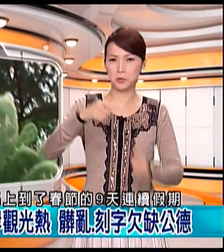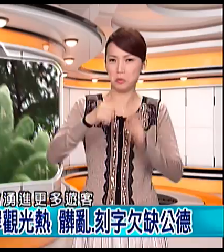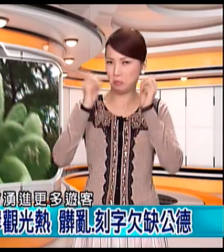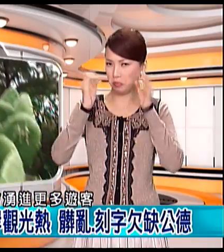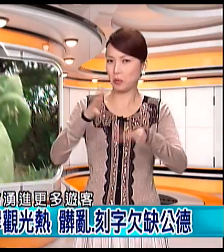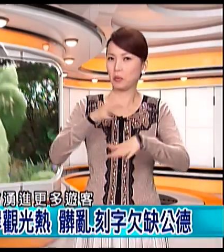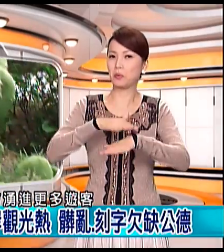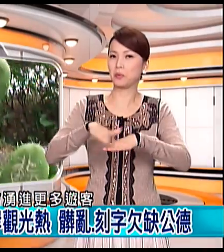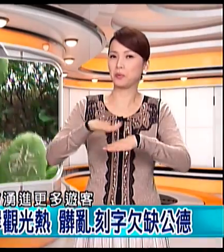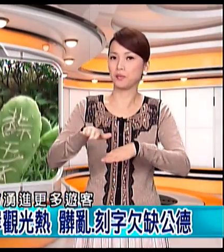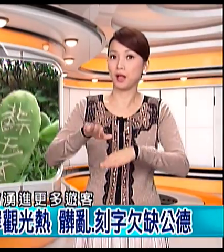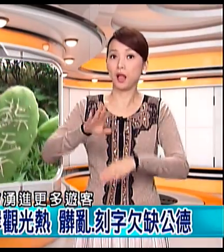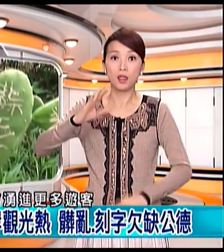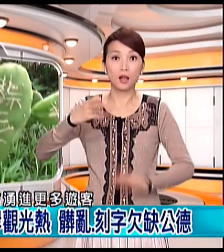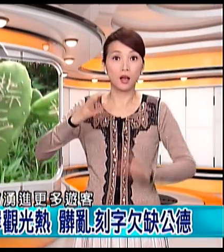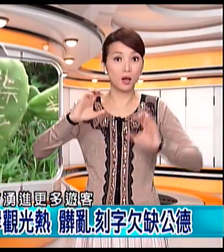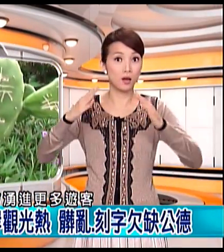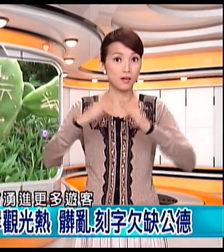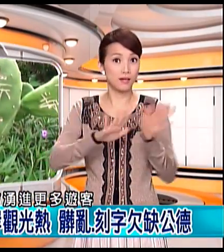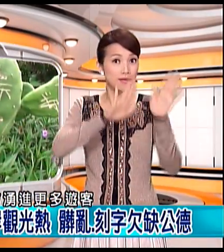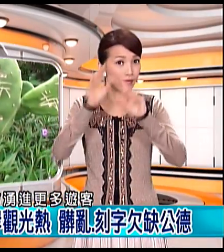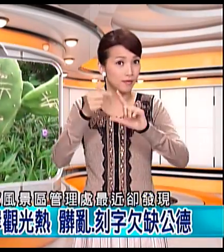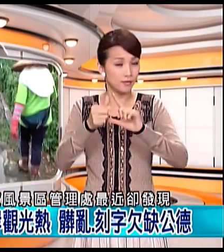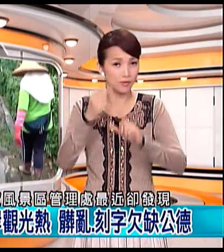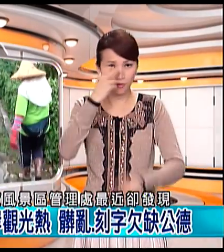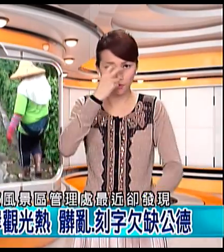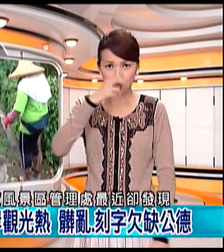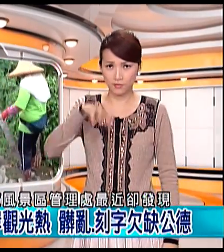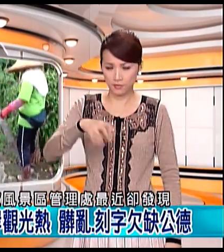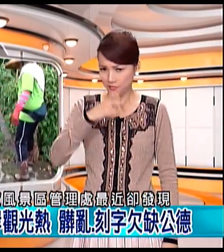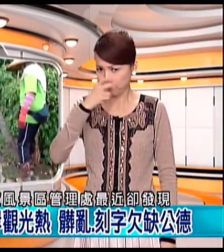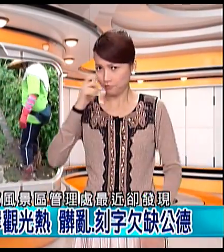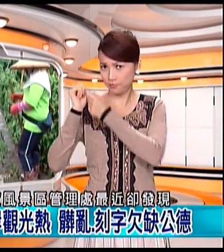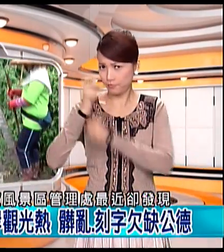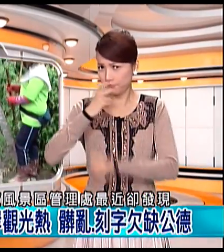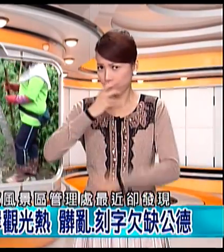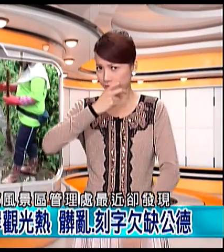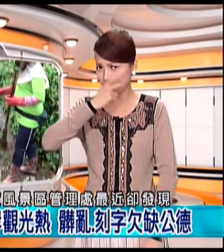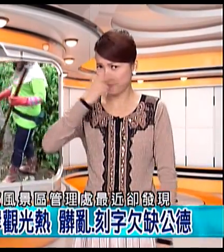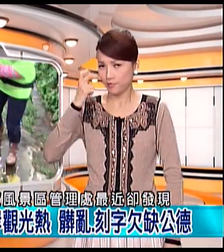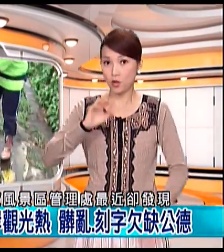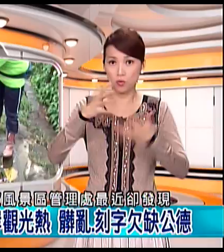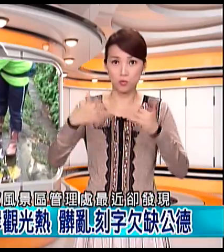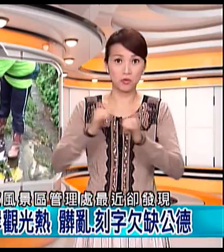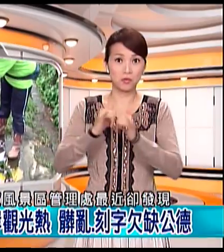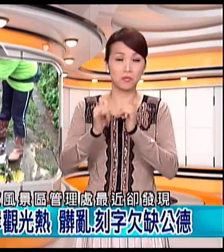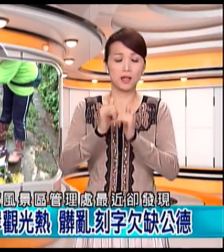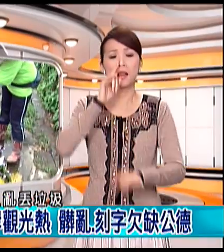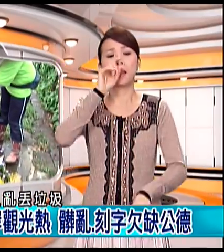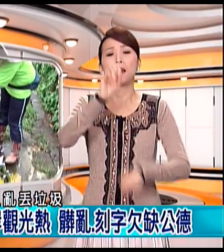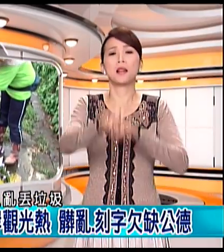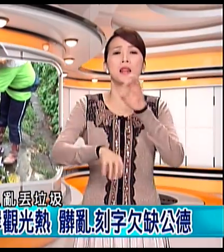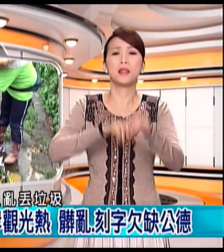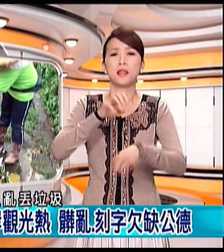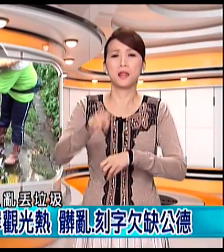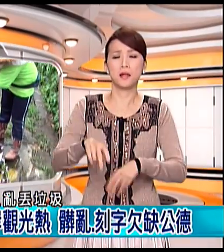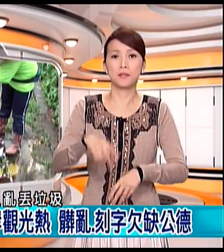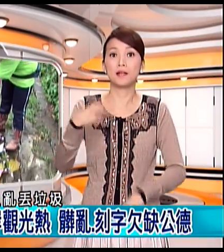预估还会涌入更多游客。但是国家风景区管理处最近却发现，有不少人乱丢垃